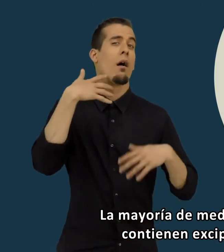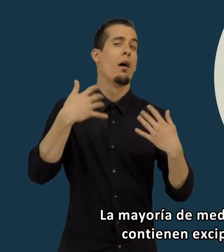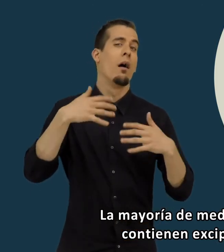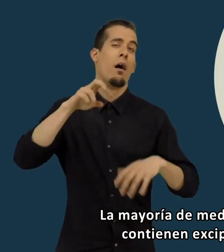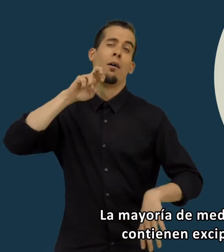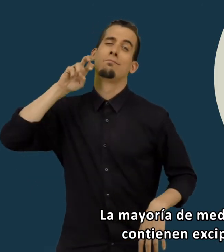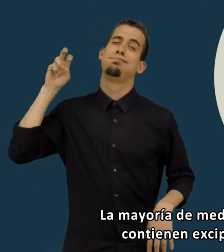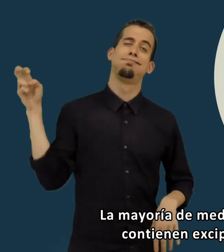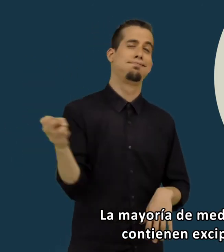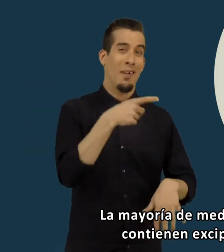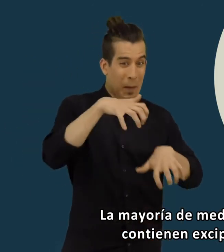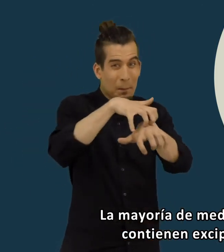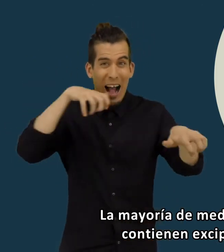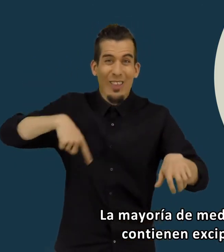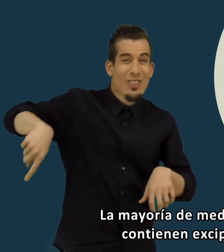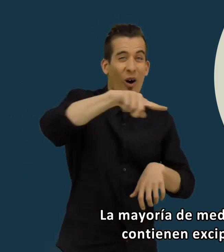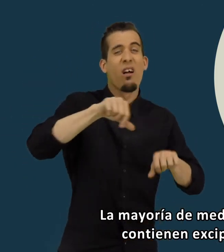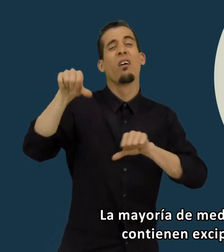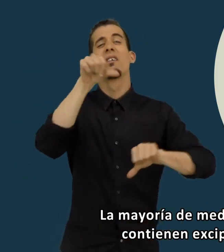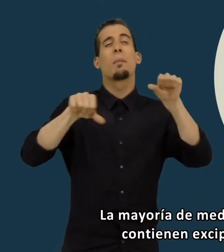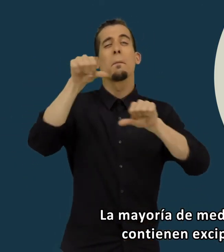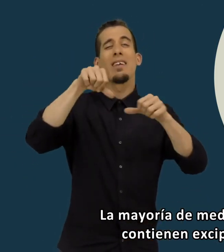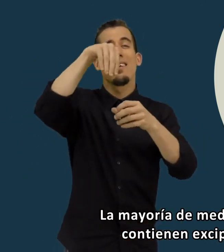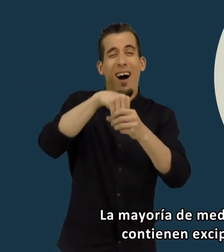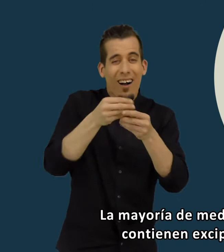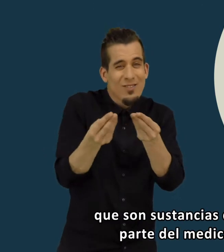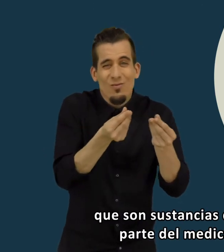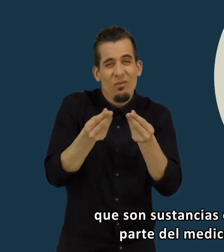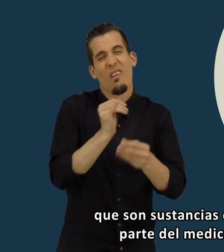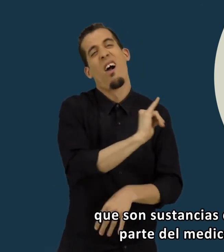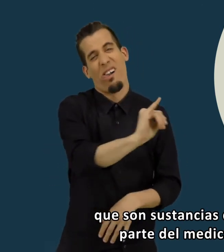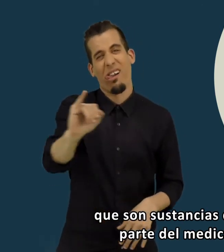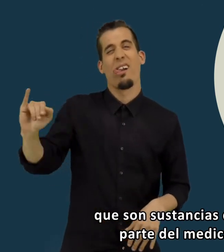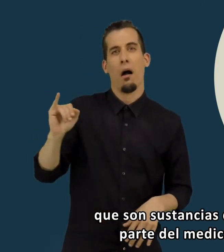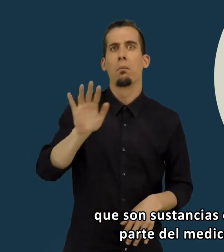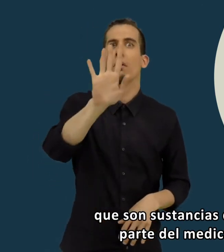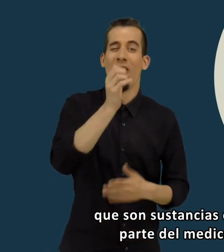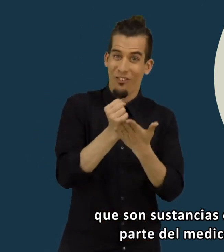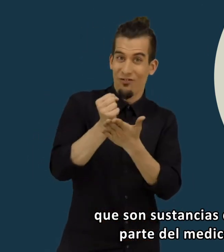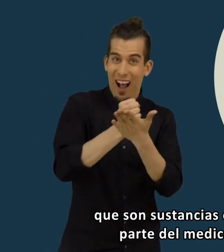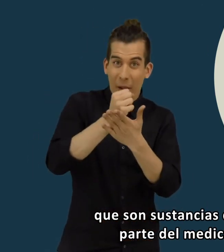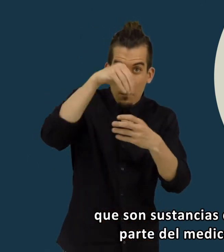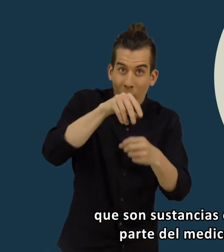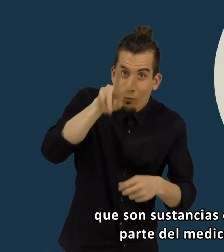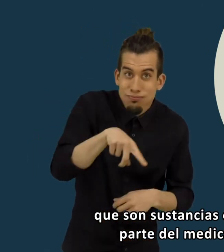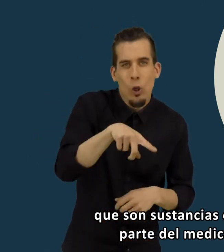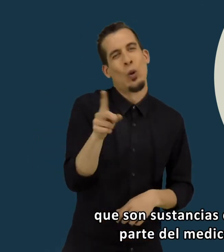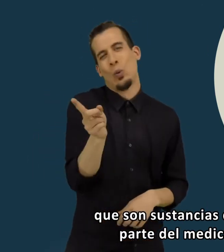La mayoría de medicamentos contienen excipientes, que son sustancias que forman parte